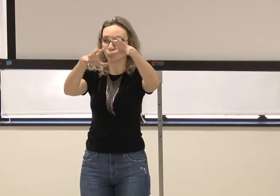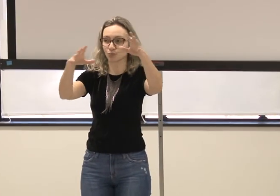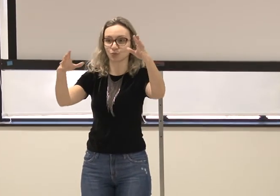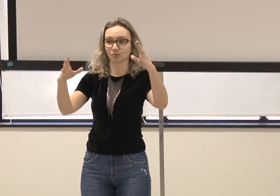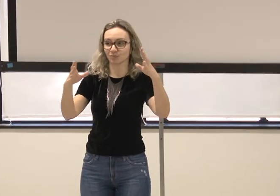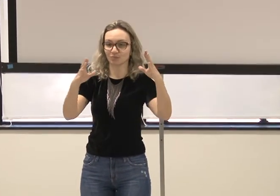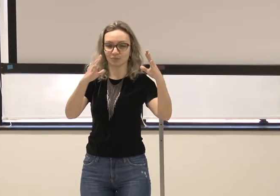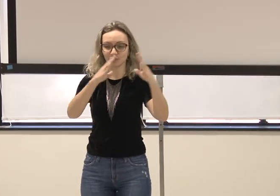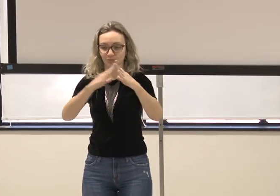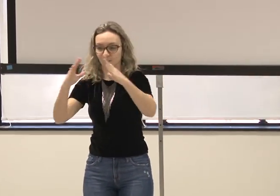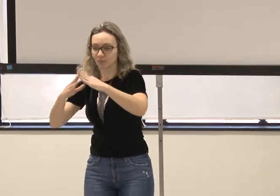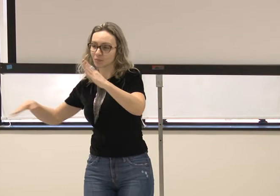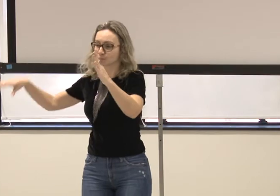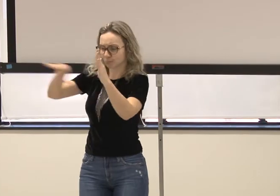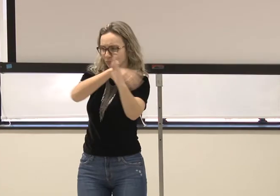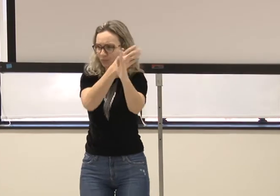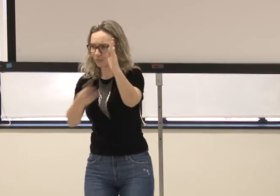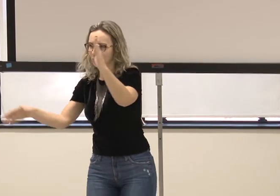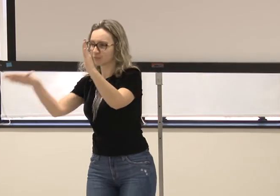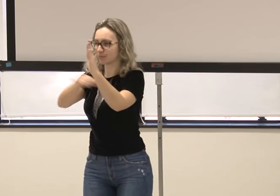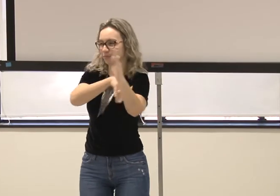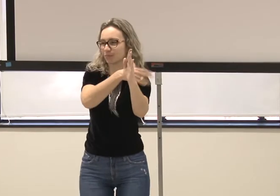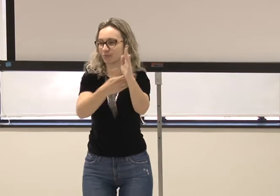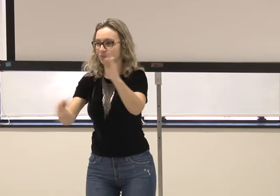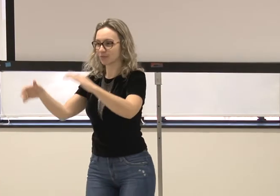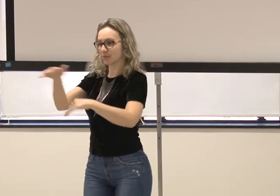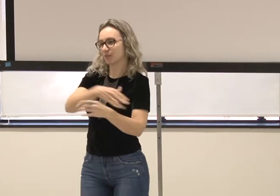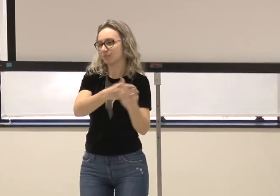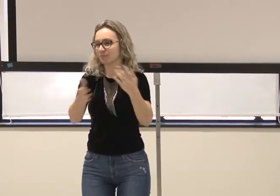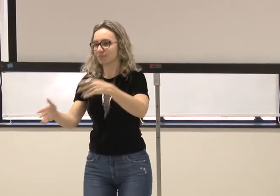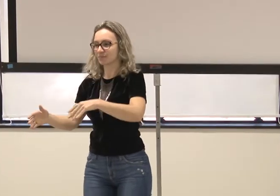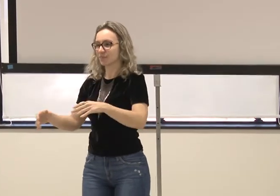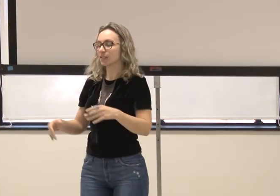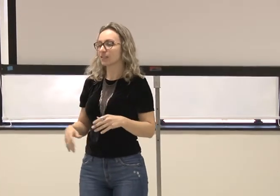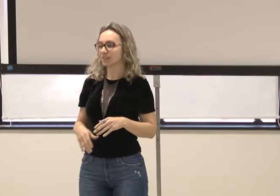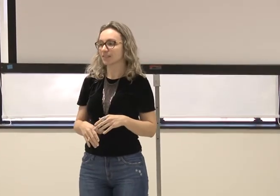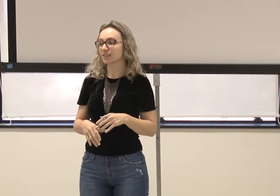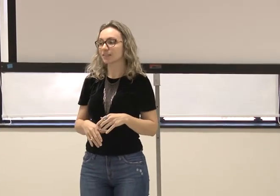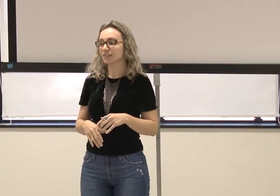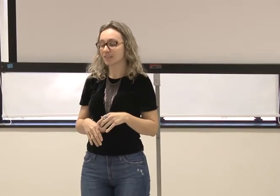Enchente, derrubou a casa, enchente alagou as casas.